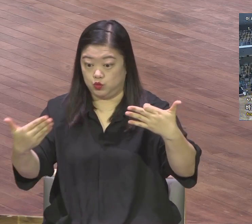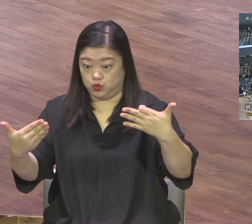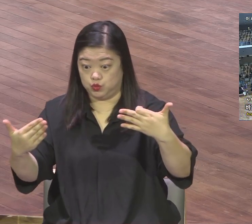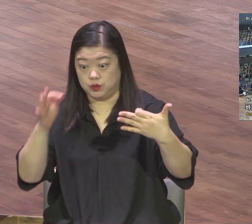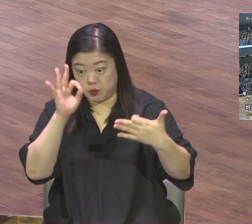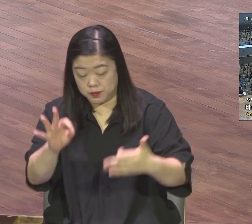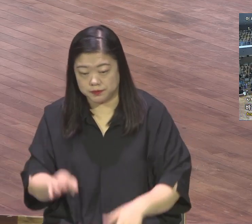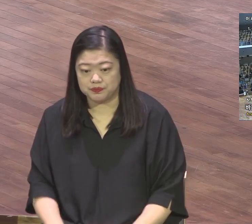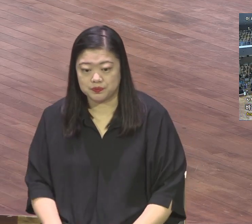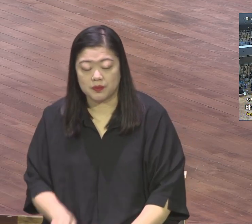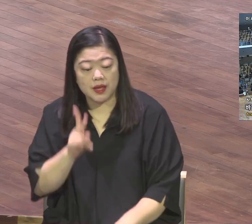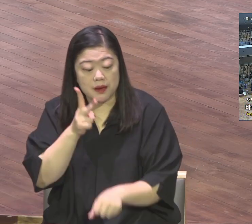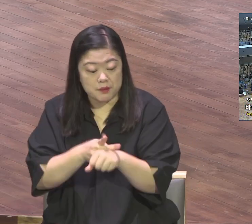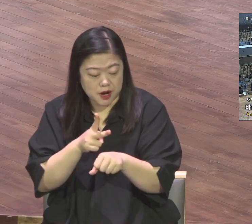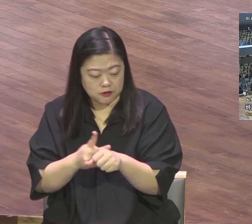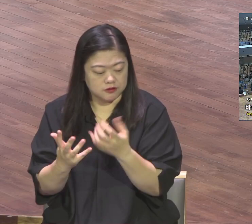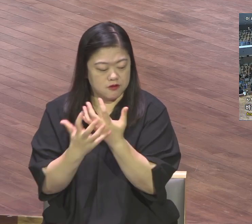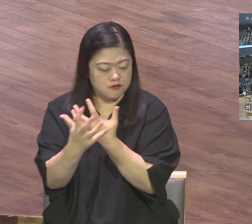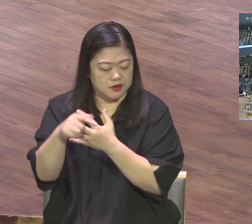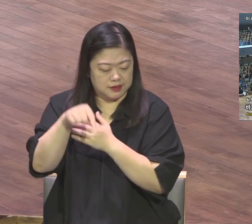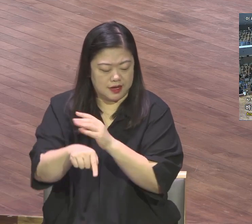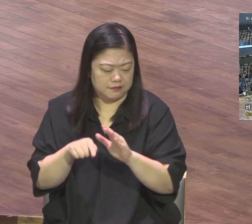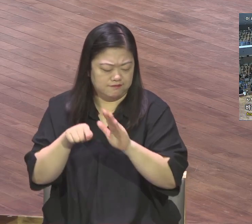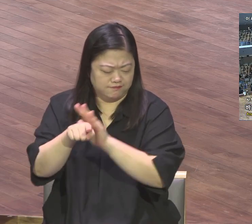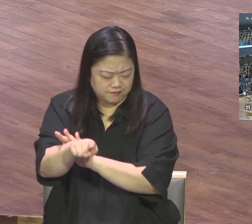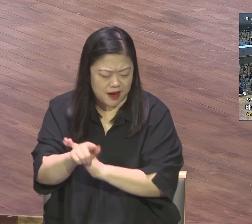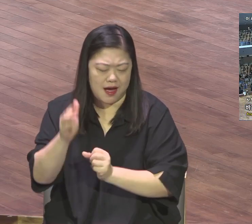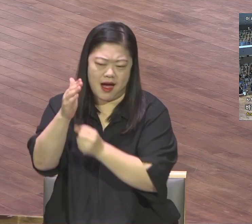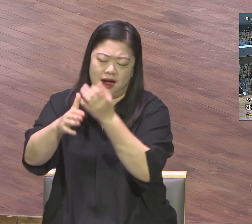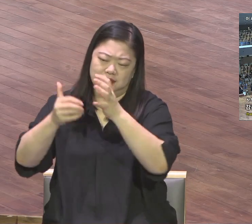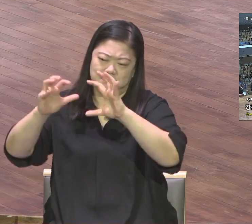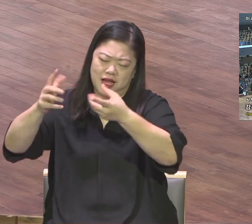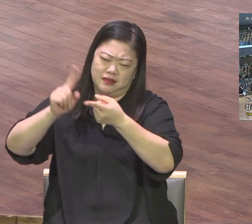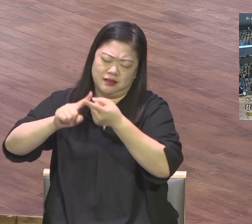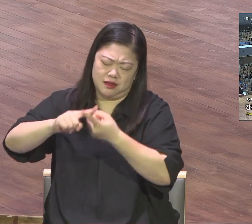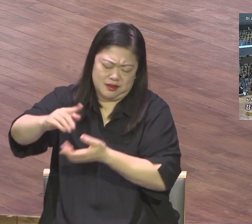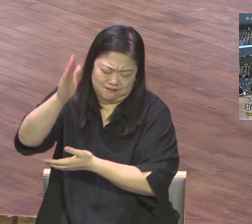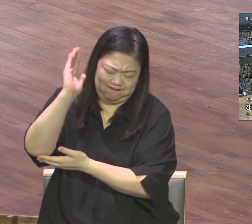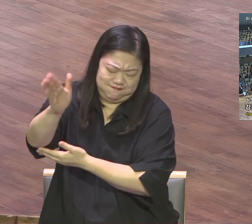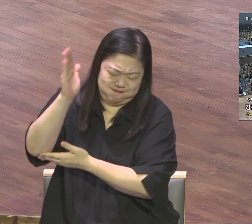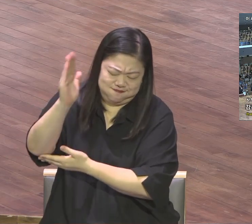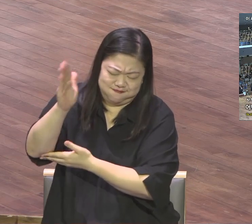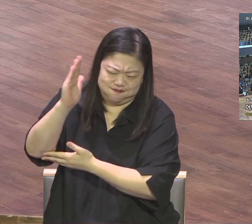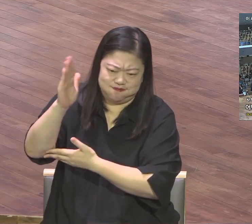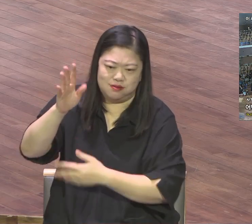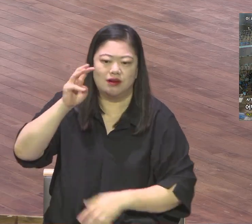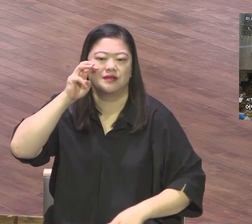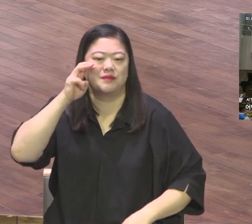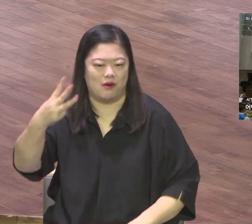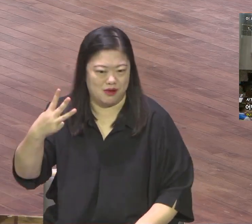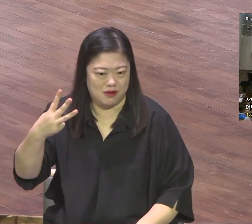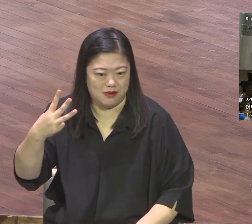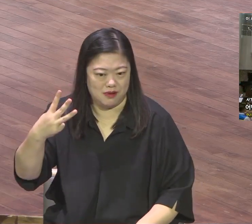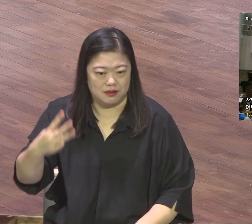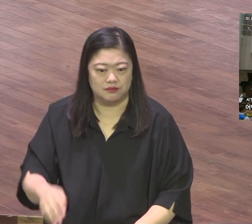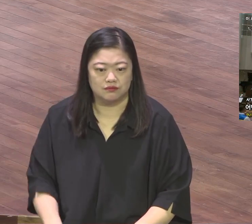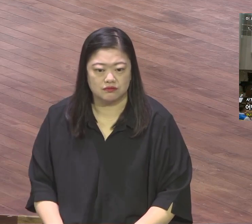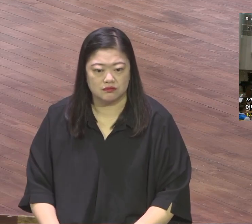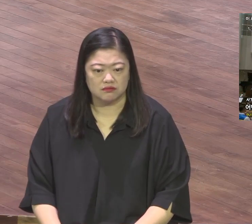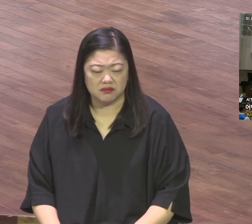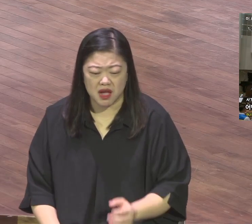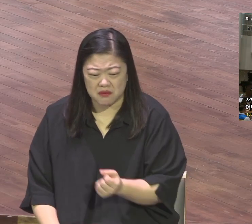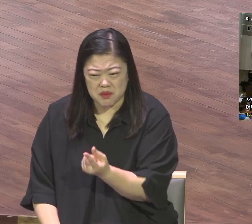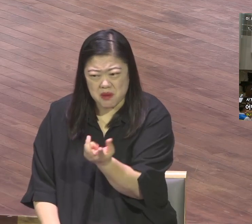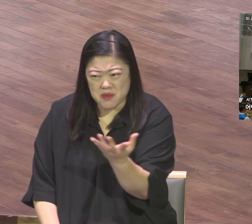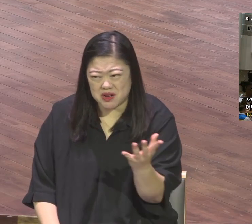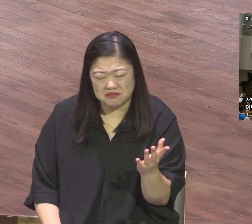바울이 회당에 들어가 석 달 동안 담대히 하나님의 나라에 관하여 강론하며 권면하되 어떤 사람들은